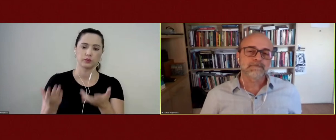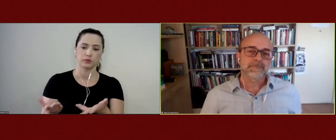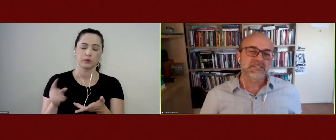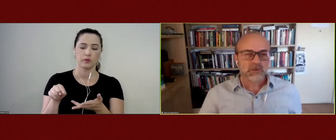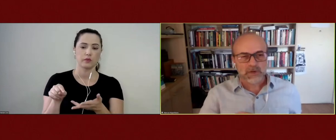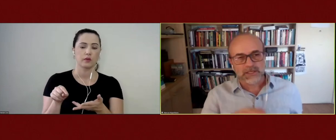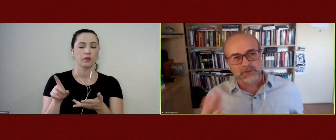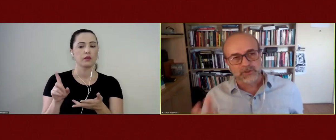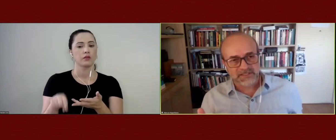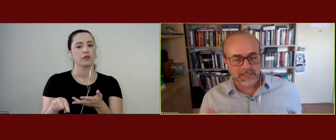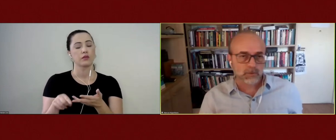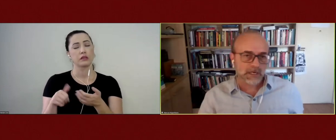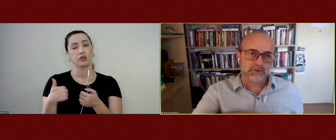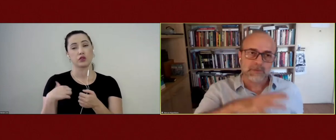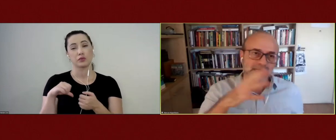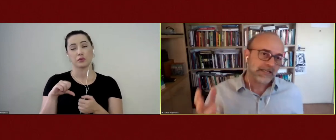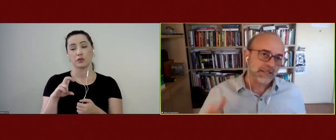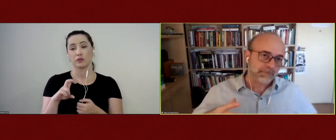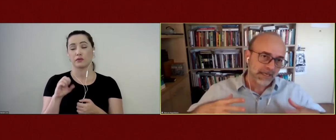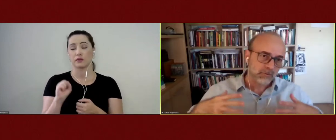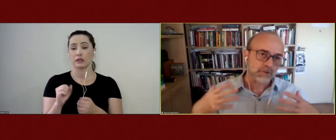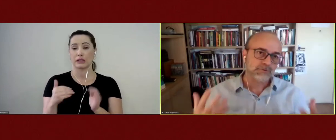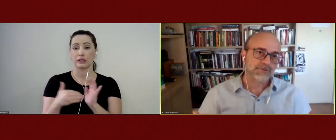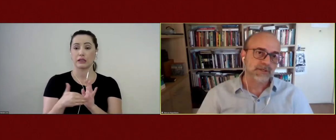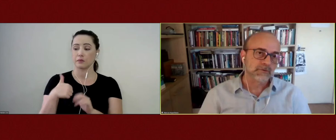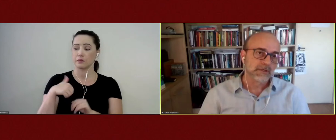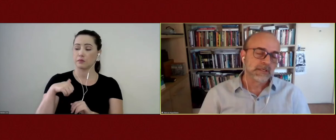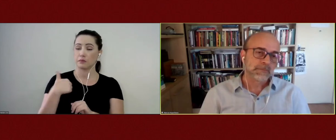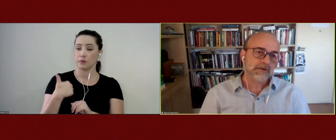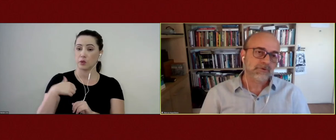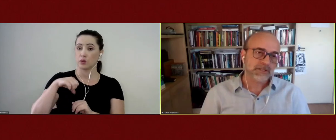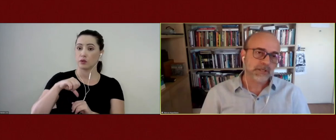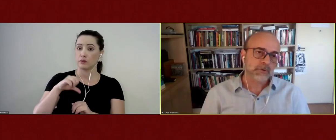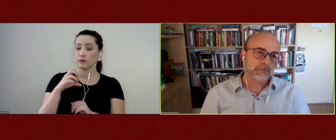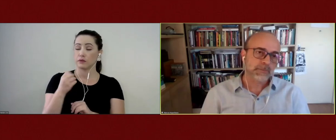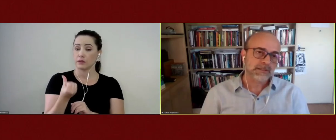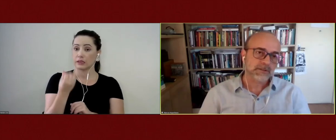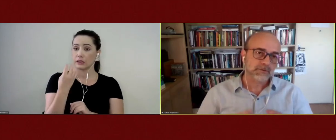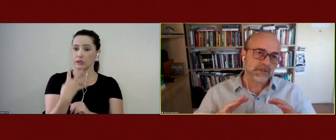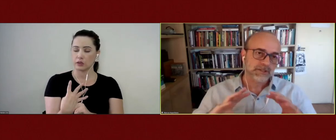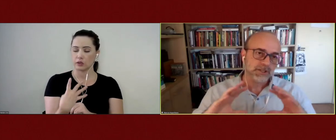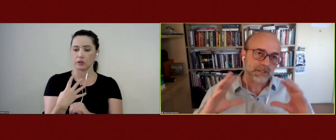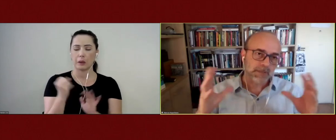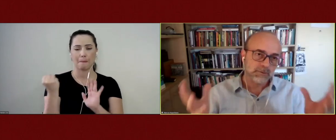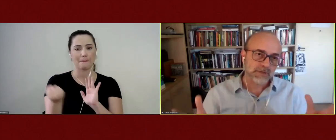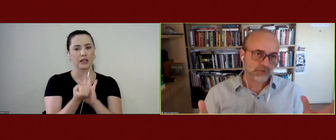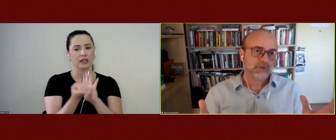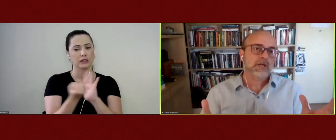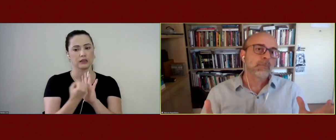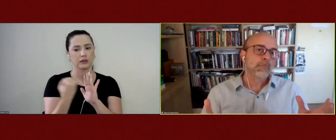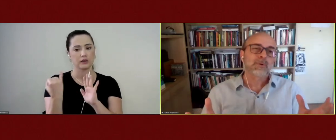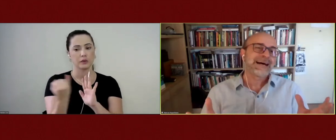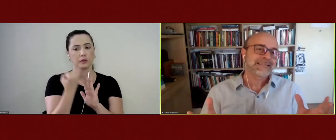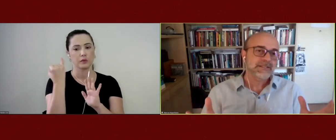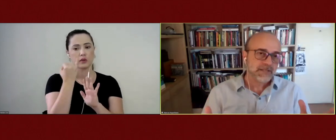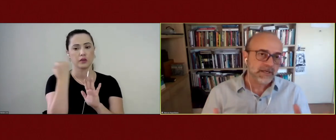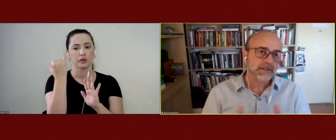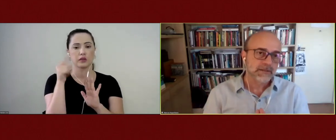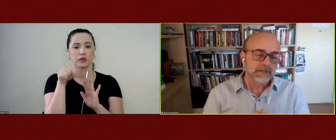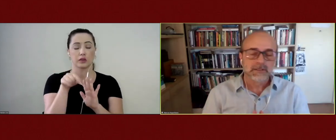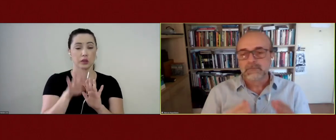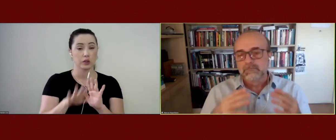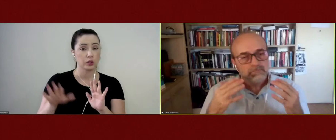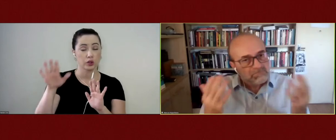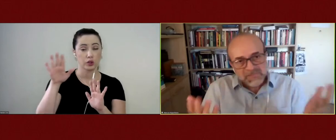que vai de 58 a 64, marcada pela construção, pela forte hegemonia do partido no que a gente chama aí do nacional popular de